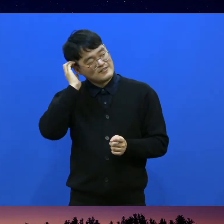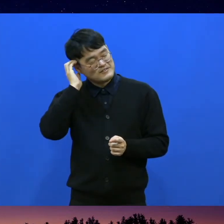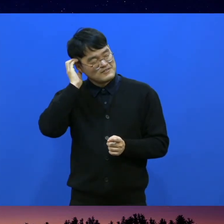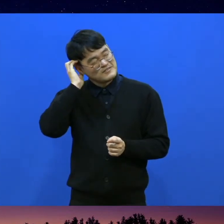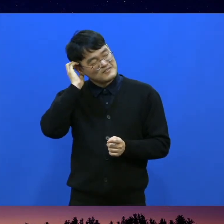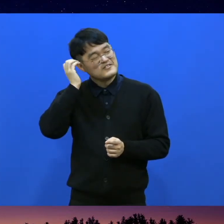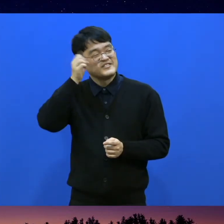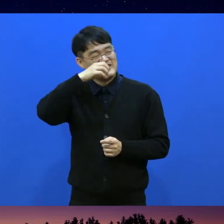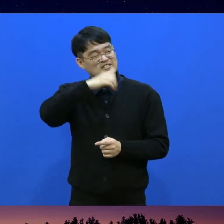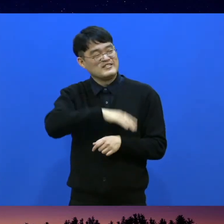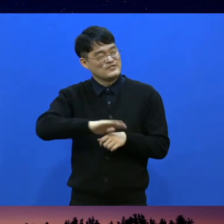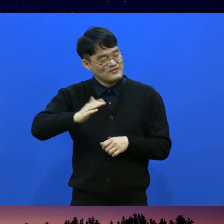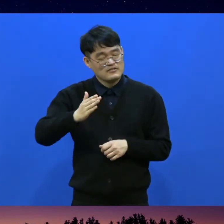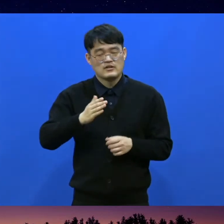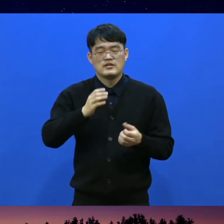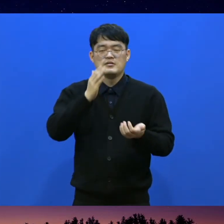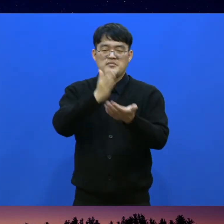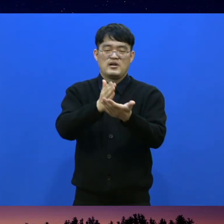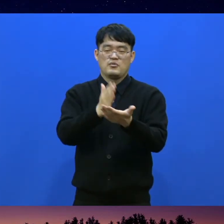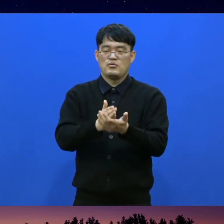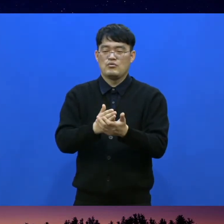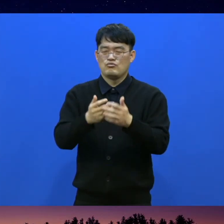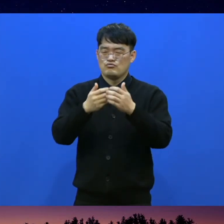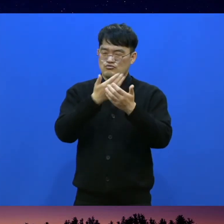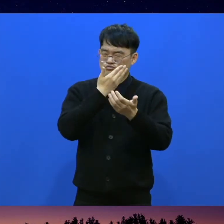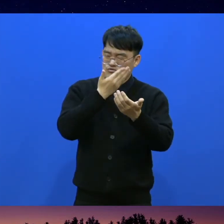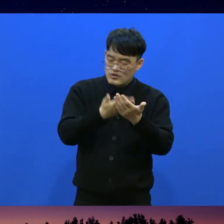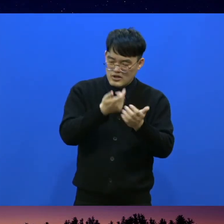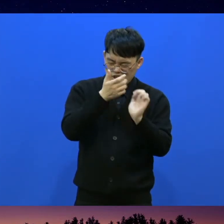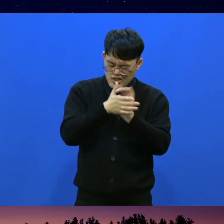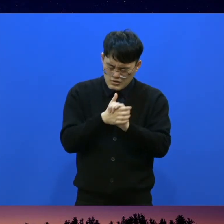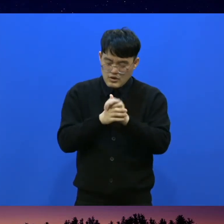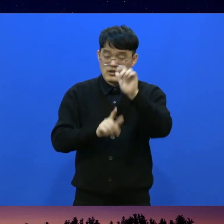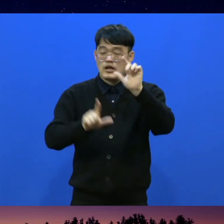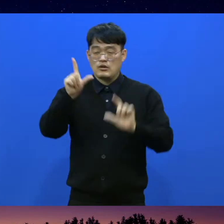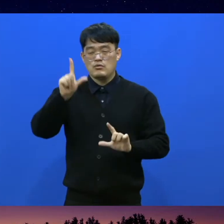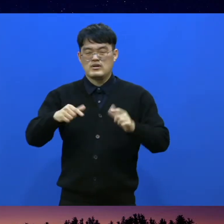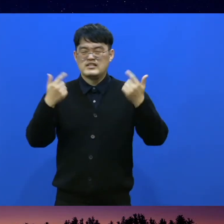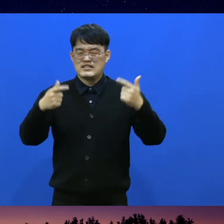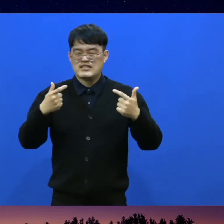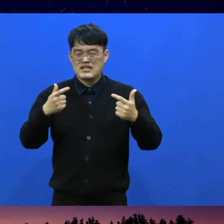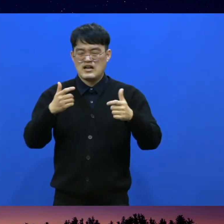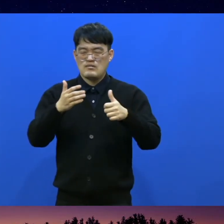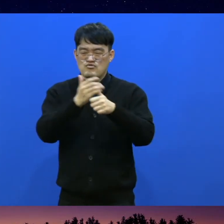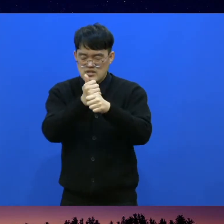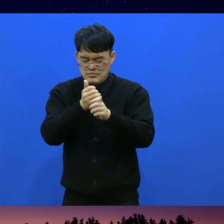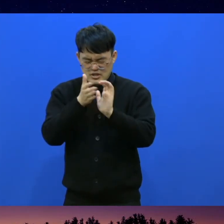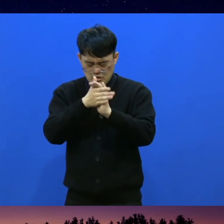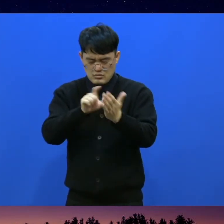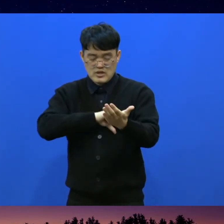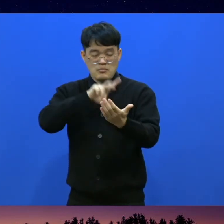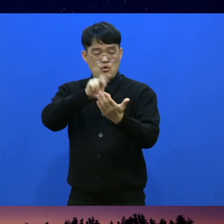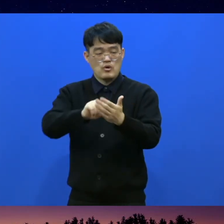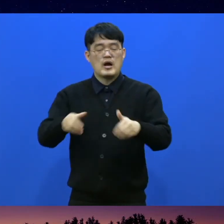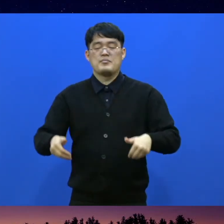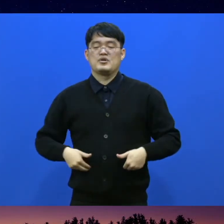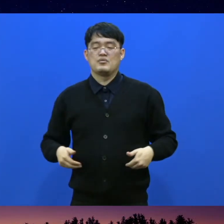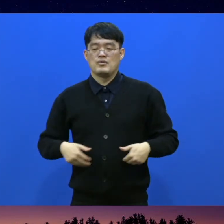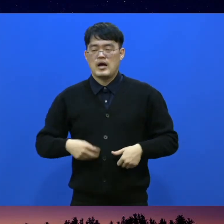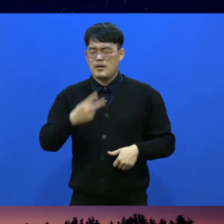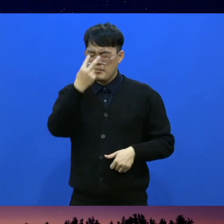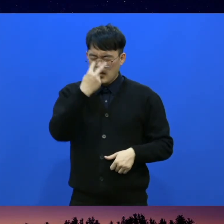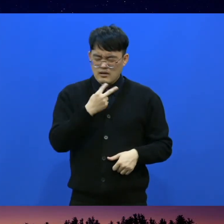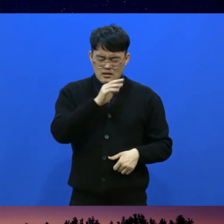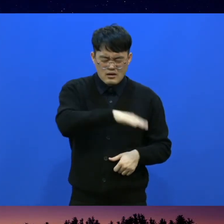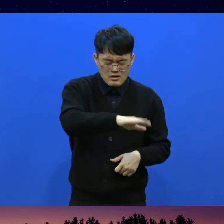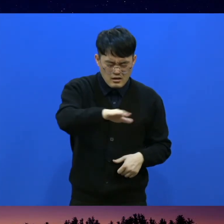중요한 것은 기도의 태도예요, 여러분. 맹인 바디메오가 주님께서 무엇을 하여 주기를 원하느냐, 그러니까